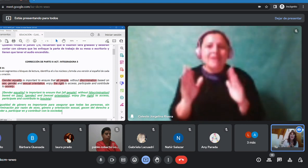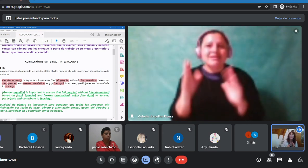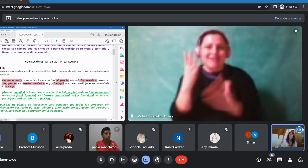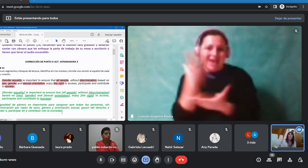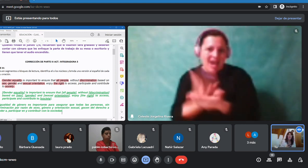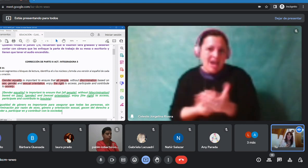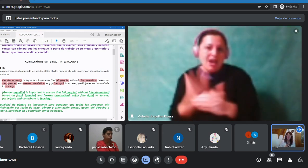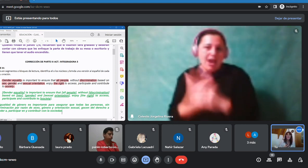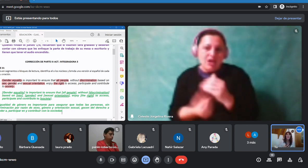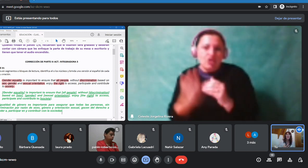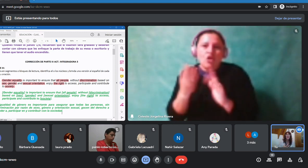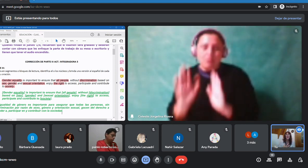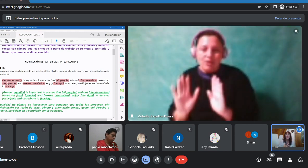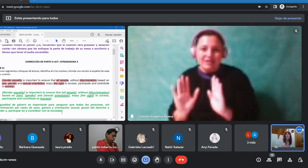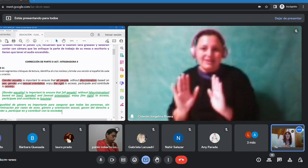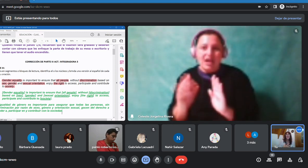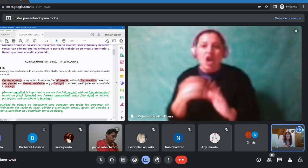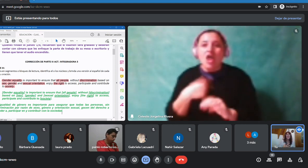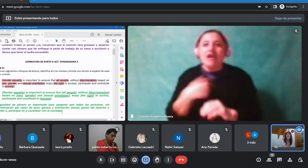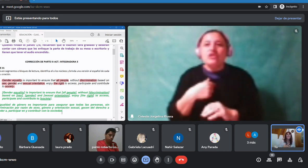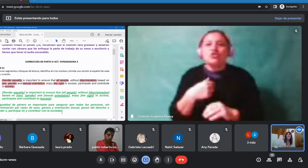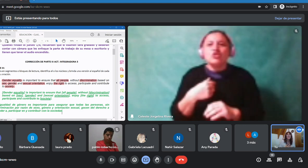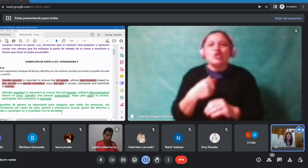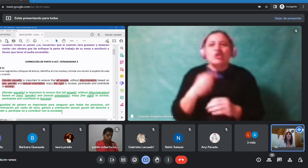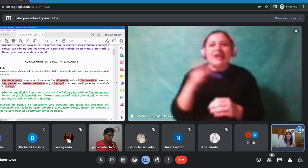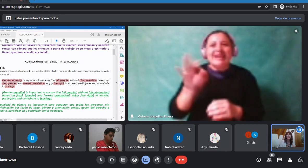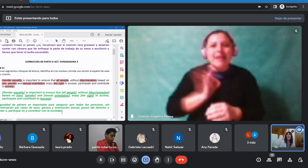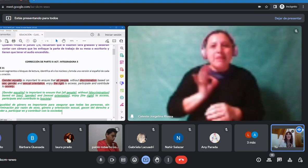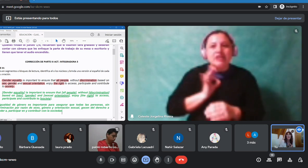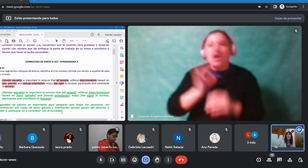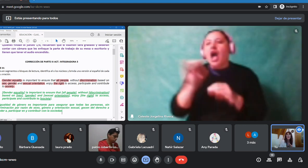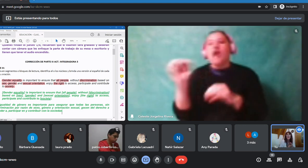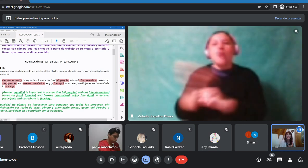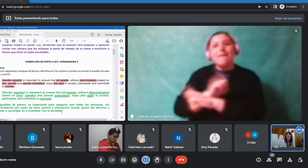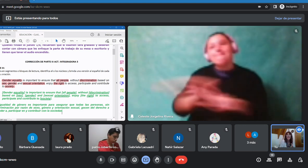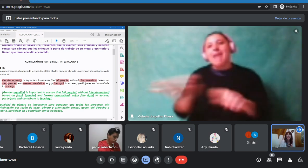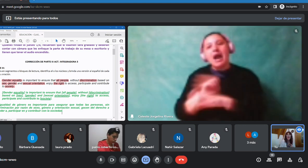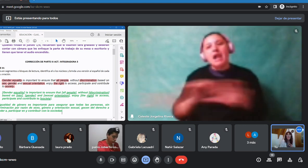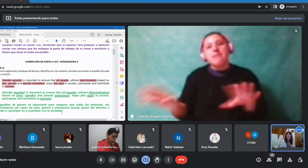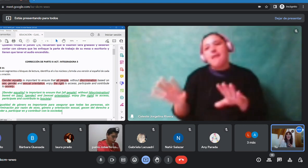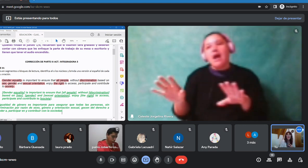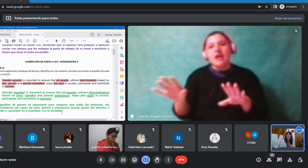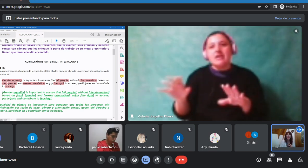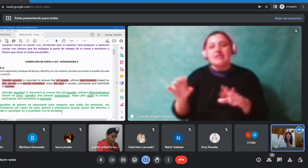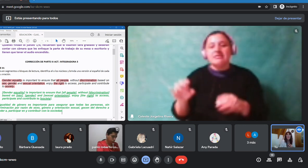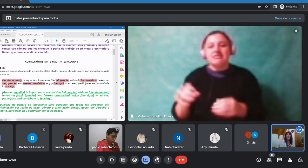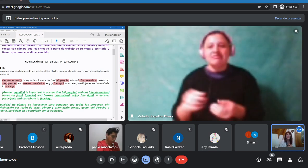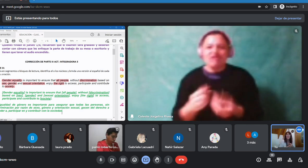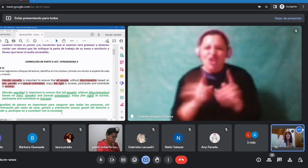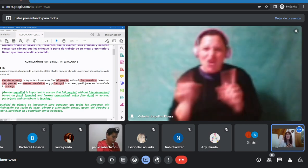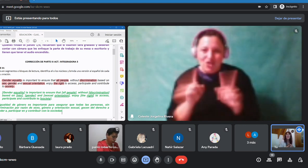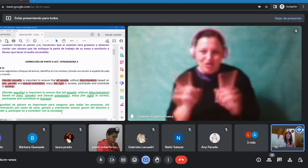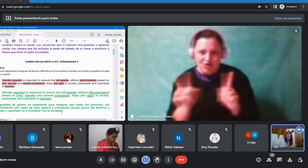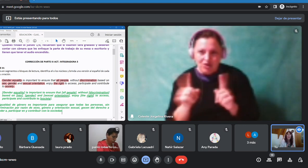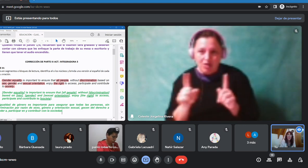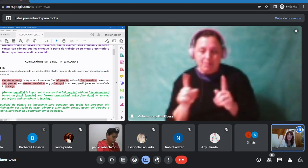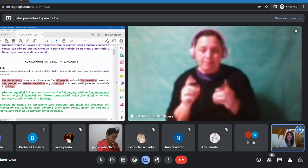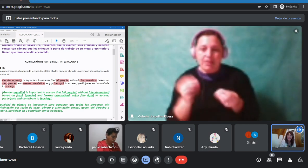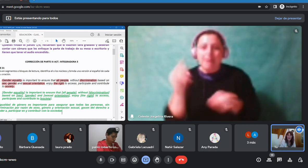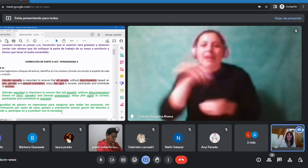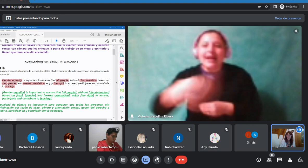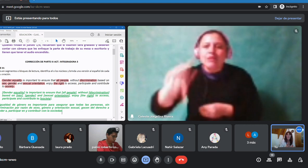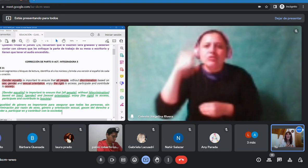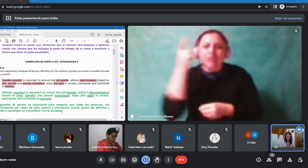baja puntos, sino en el sentido de que ustedes vayan teniendo en